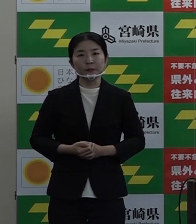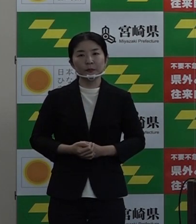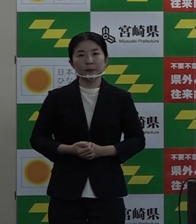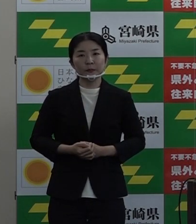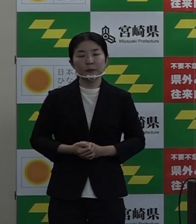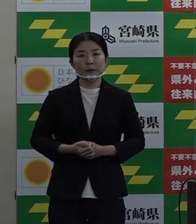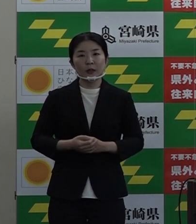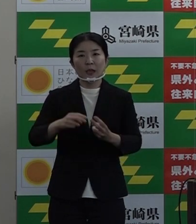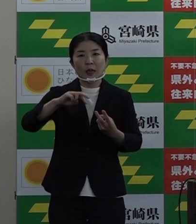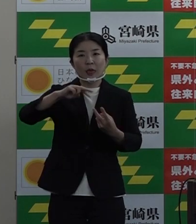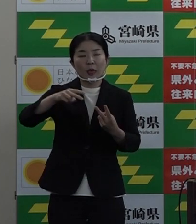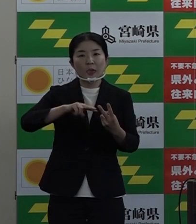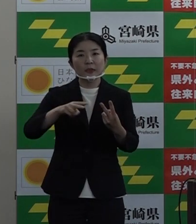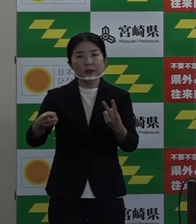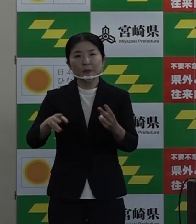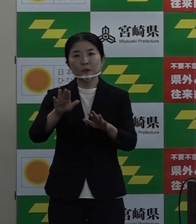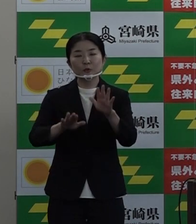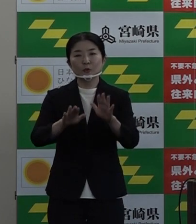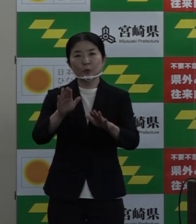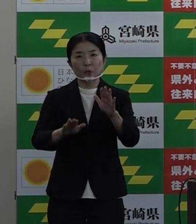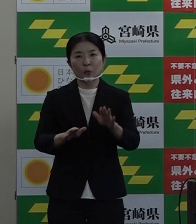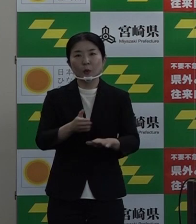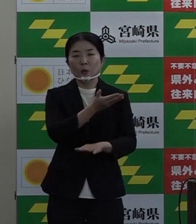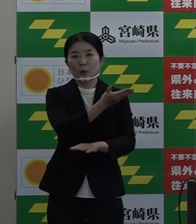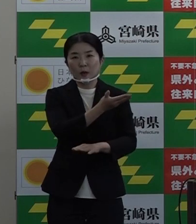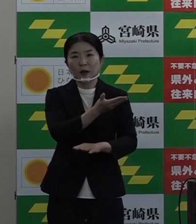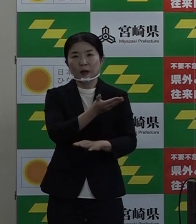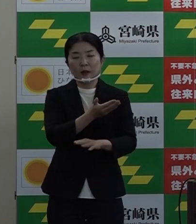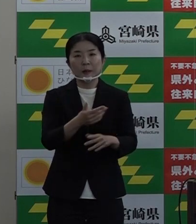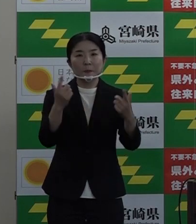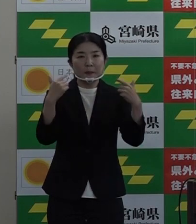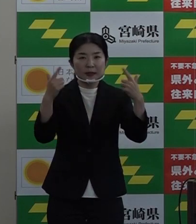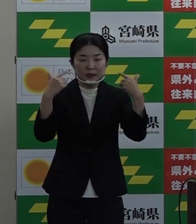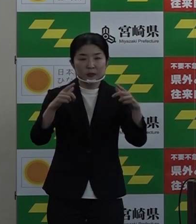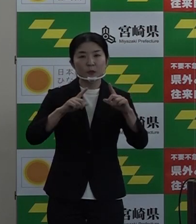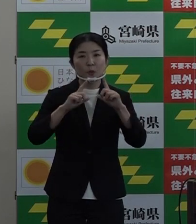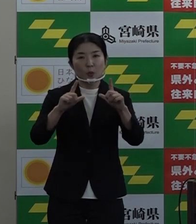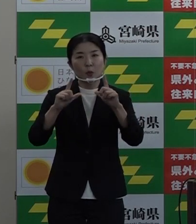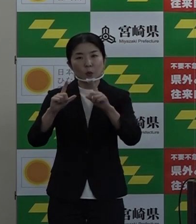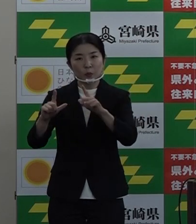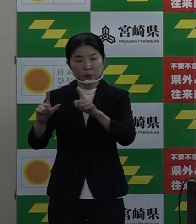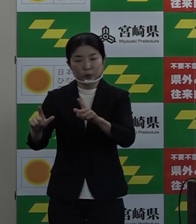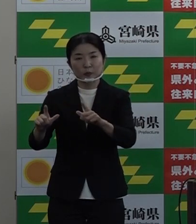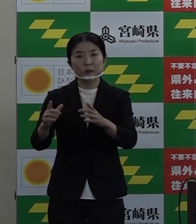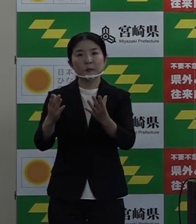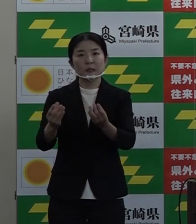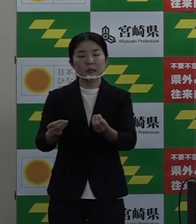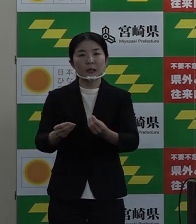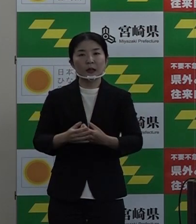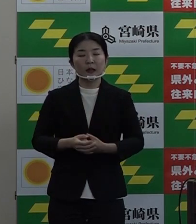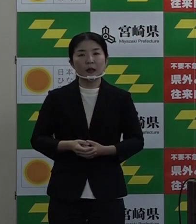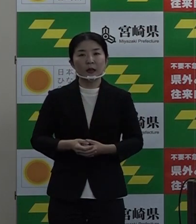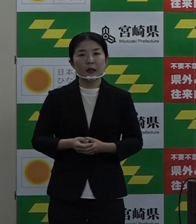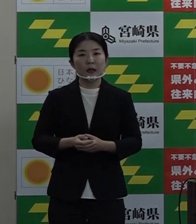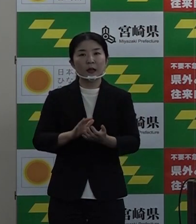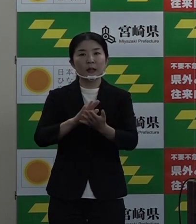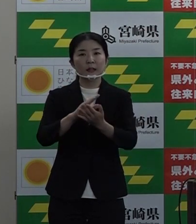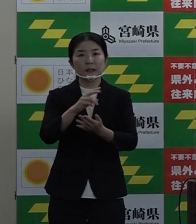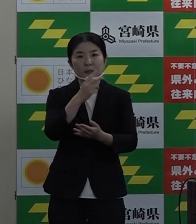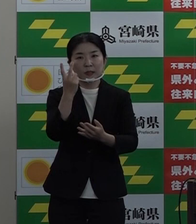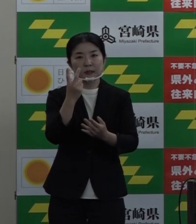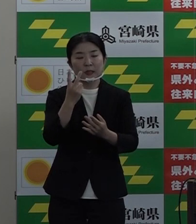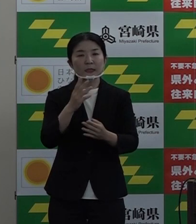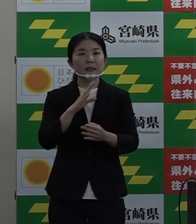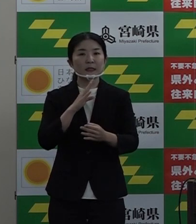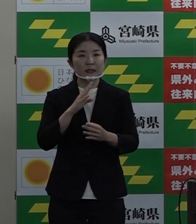はい、変異株の状況をこのような形で毎日の報告をしておったところでありますが、検査と